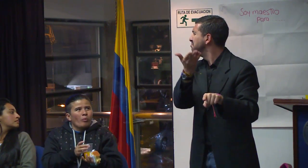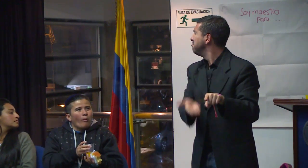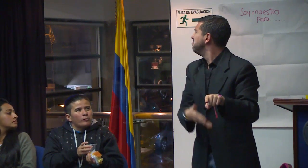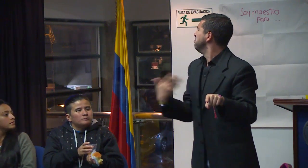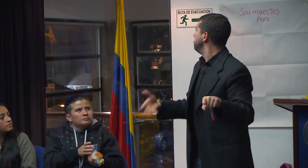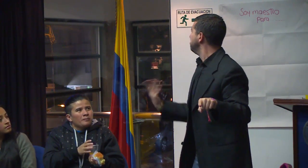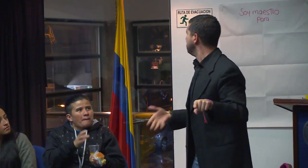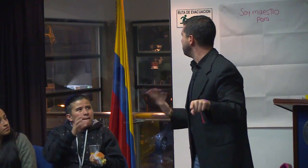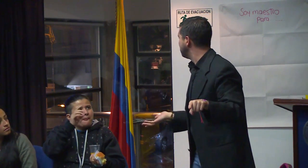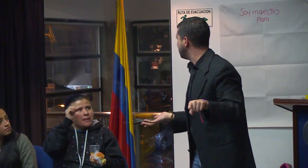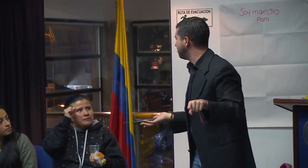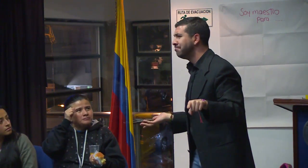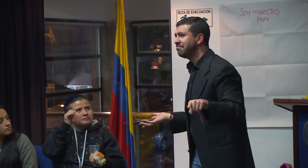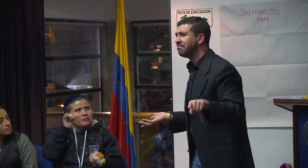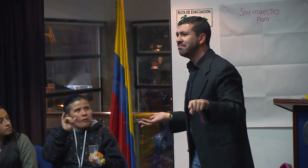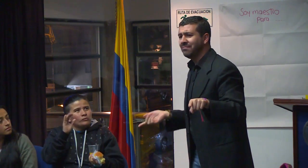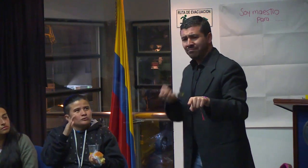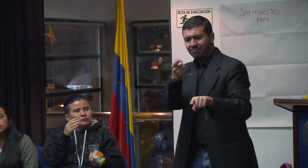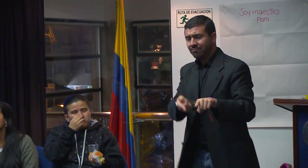hombre? ¿Qué ha pasado con el hombre?